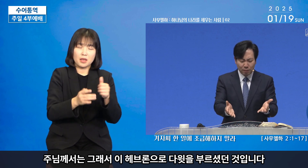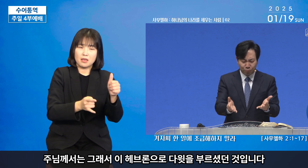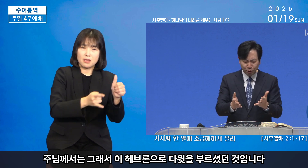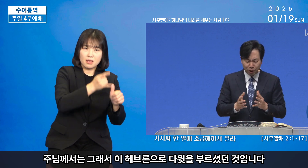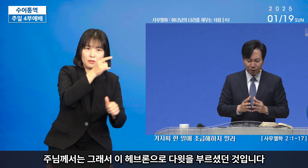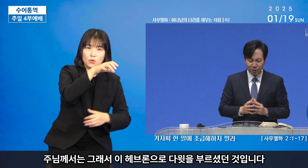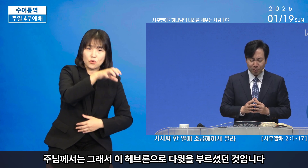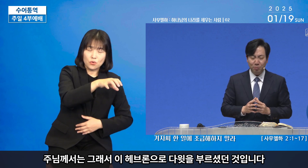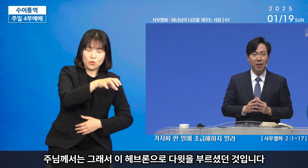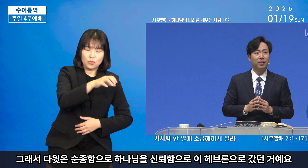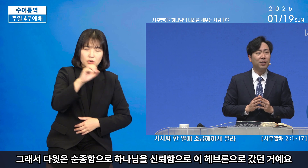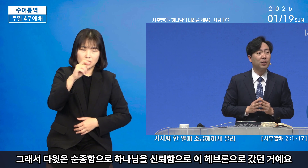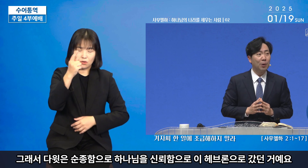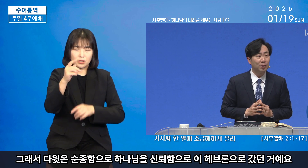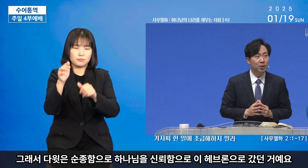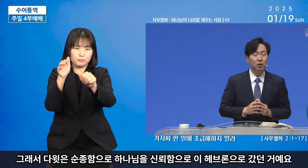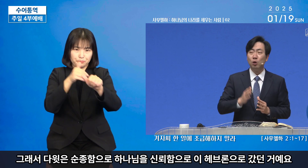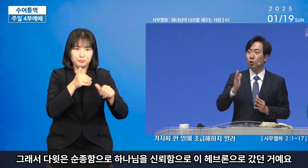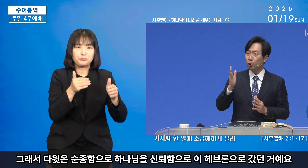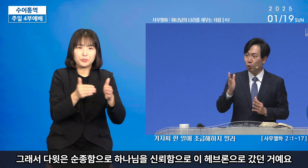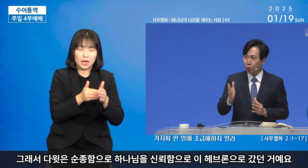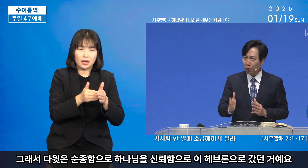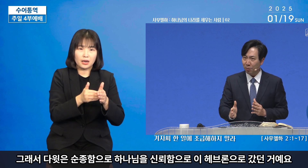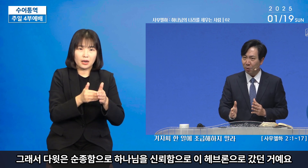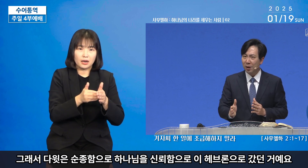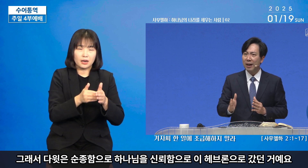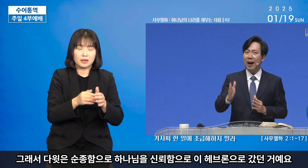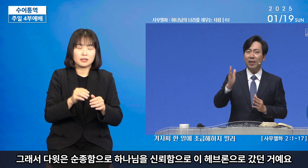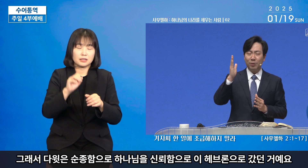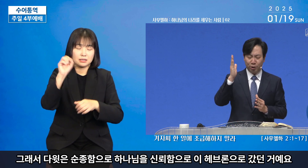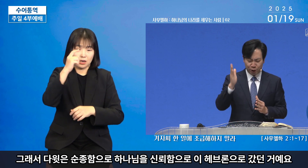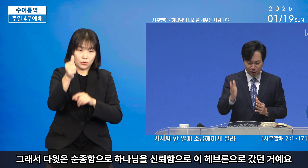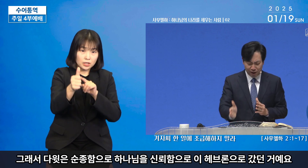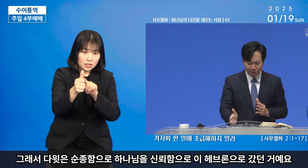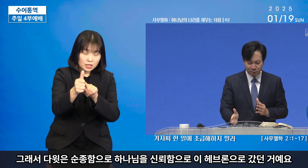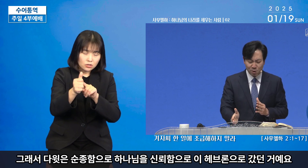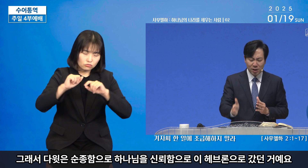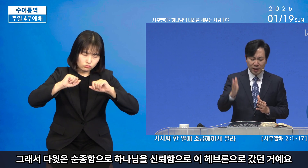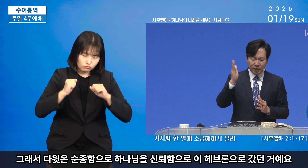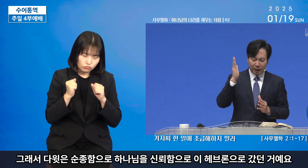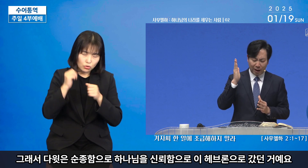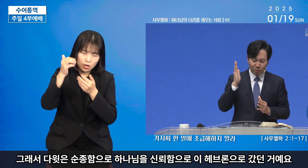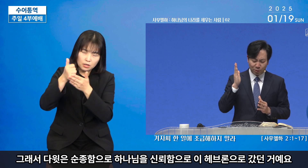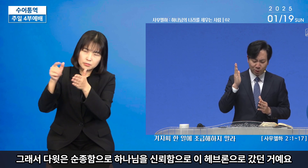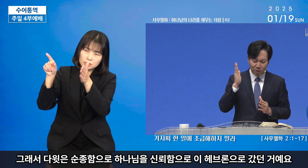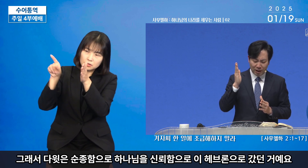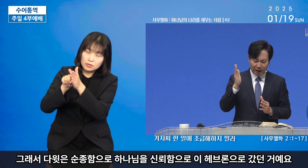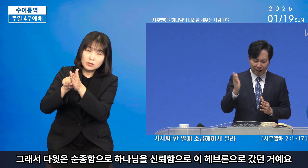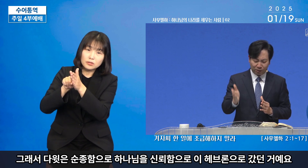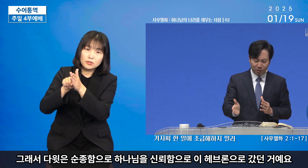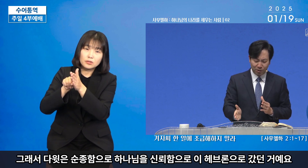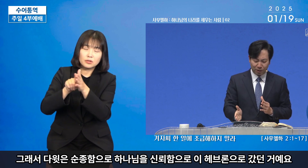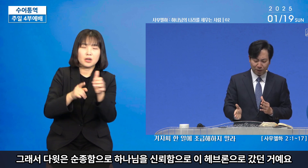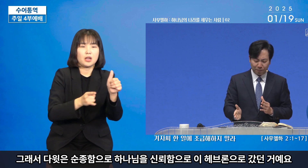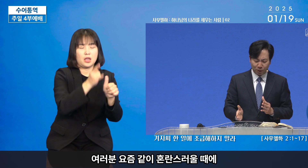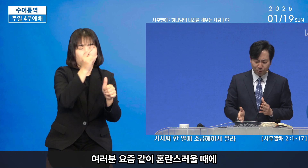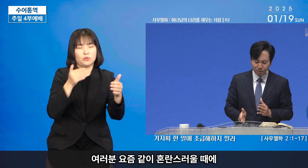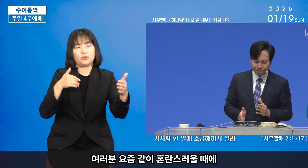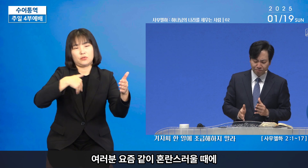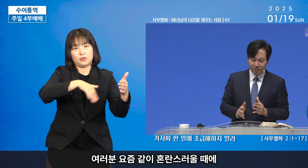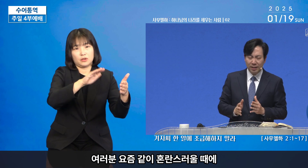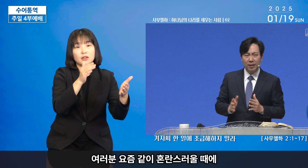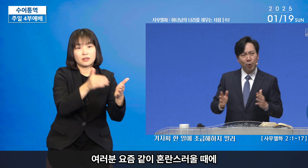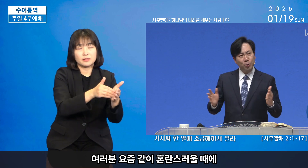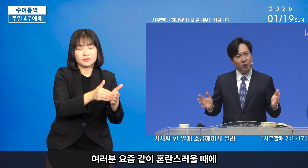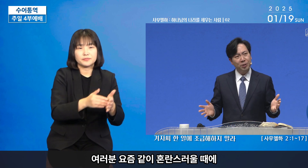다윗을 부르셨던 것입니다. 그래서 다윗은 순종함으로 하나님을 신뢰함으로 이 헤브론으로 갔던 거예요.